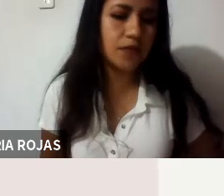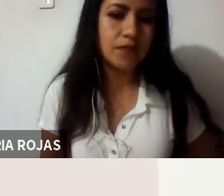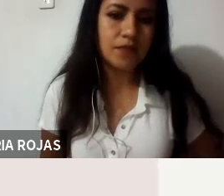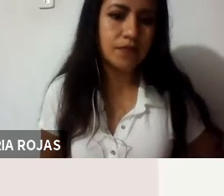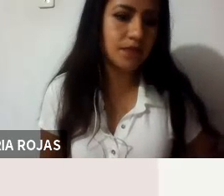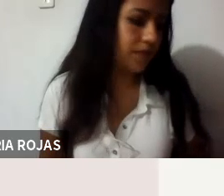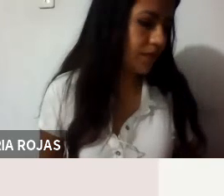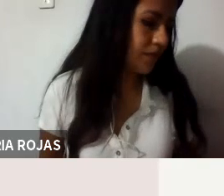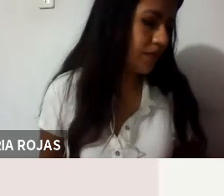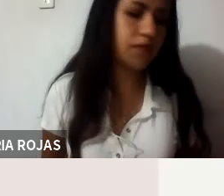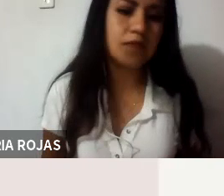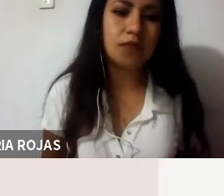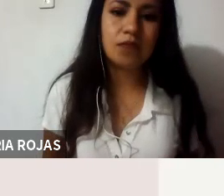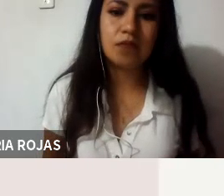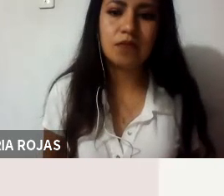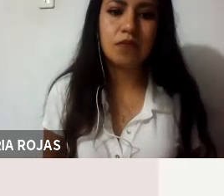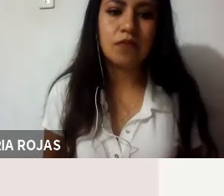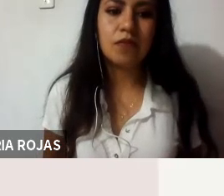Bienvenido.